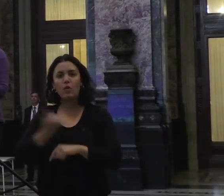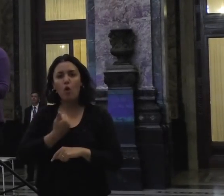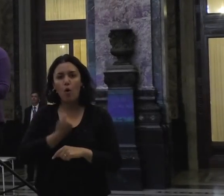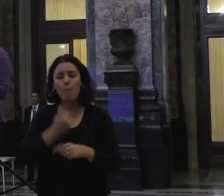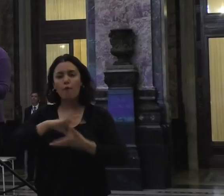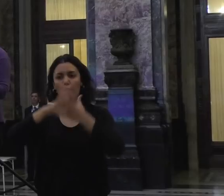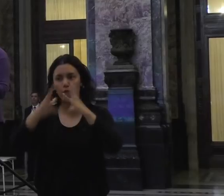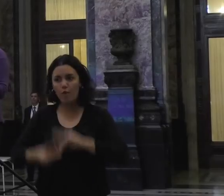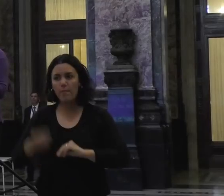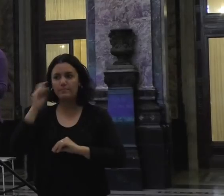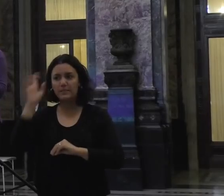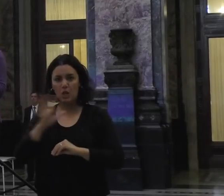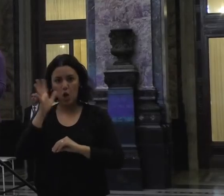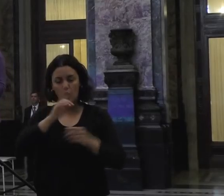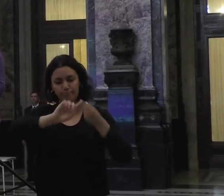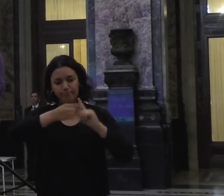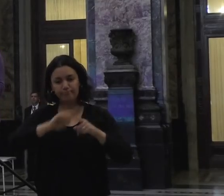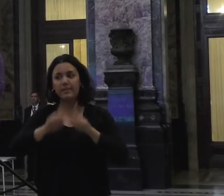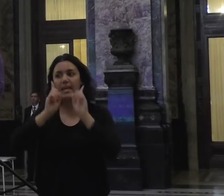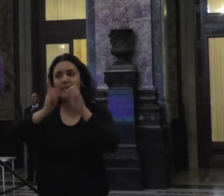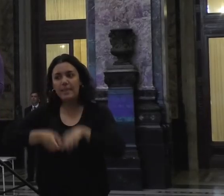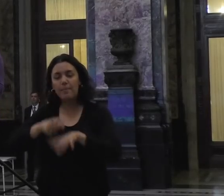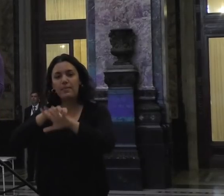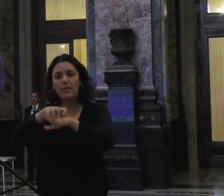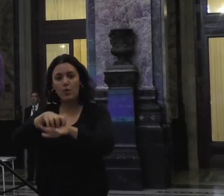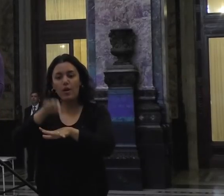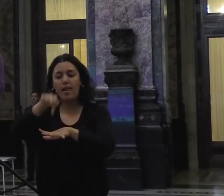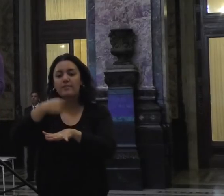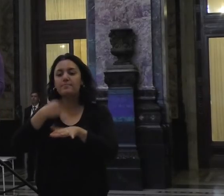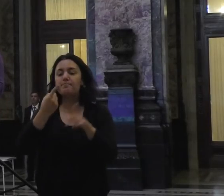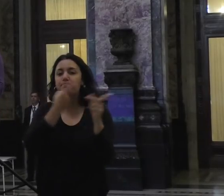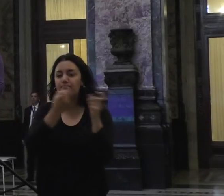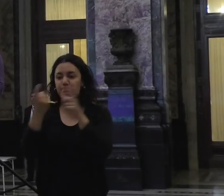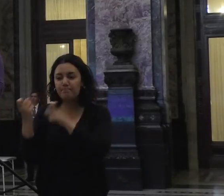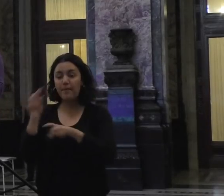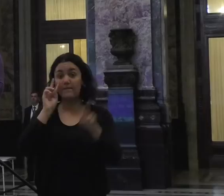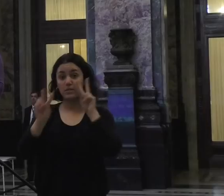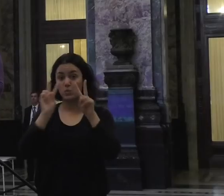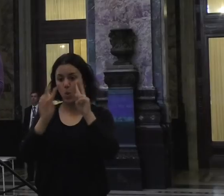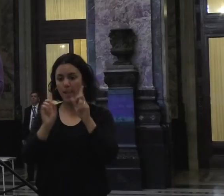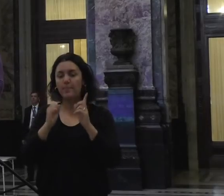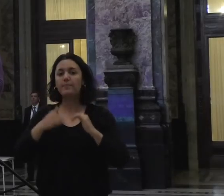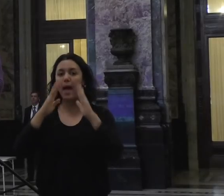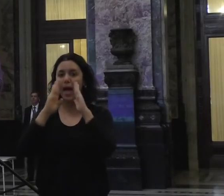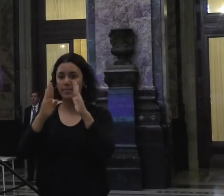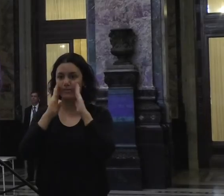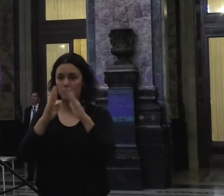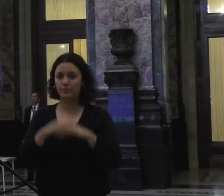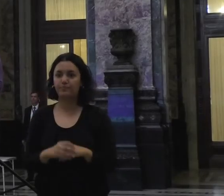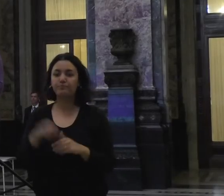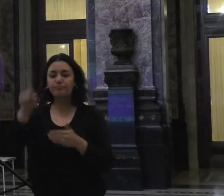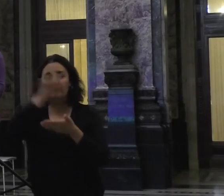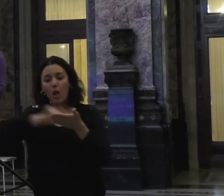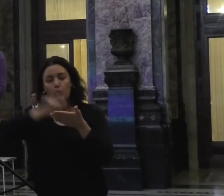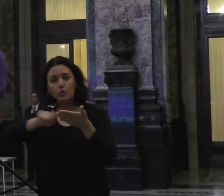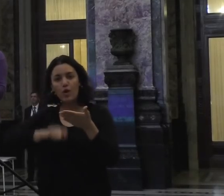mecanismos psicológicos y neuronales involucrados en la percepción visual y la atención. Es autora